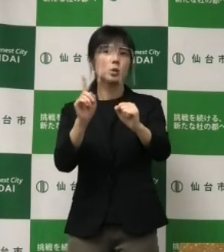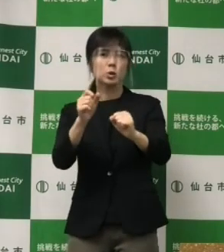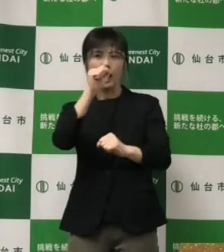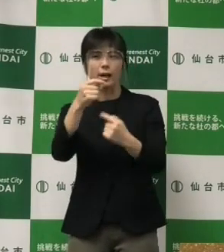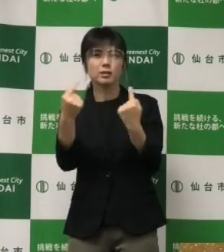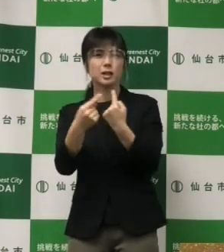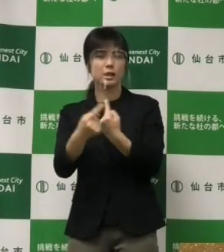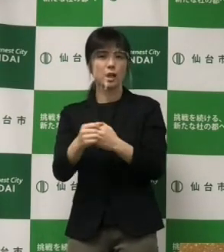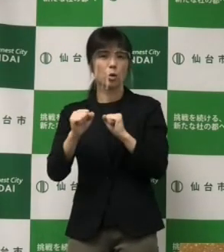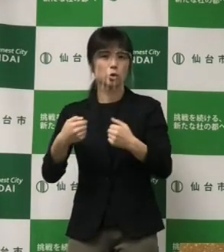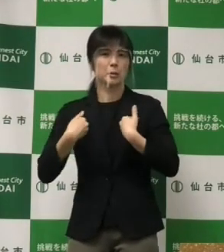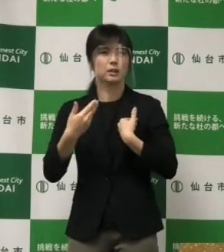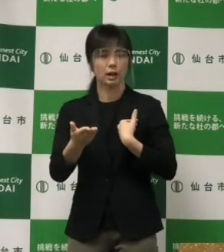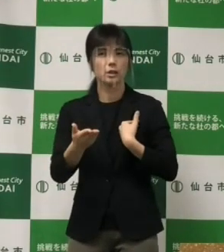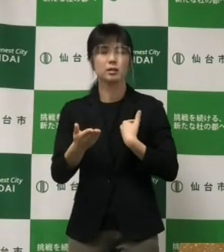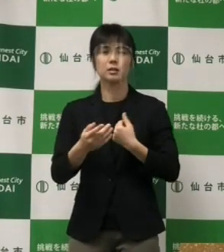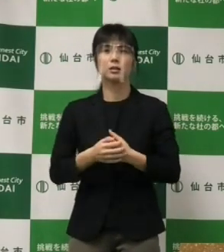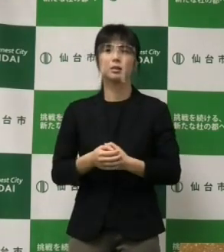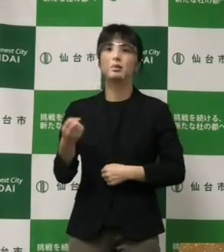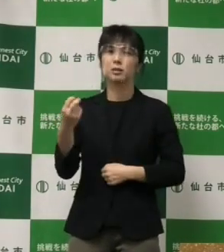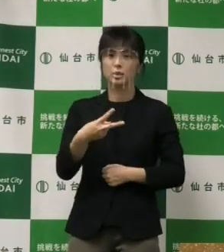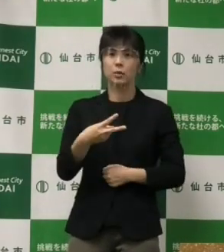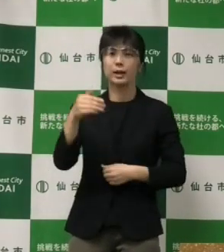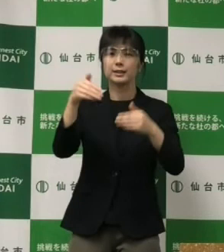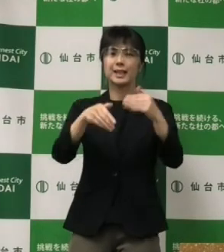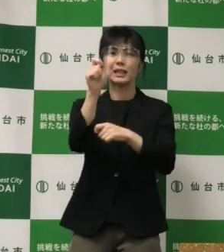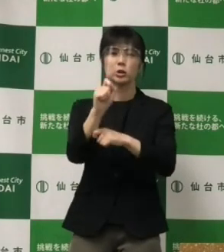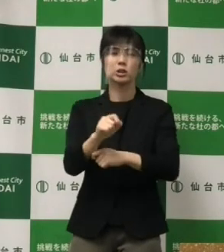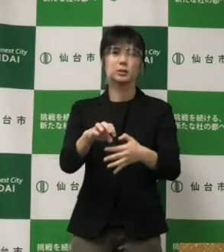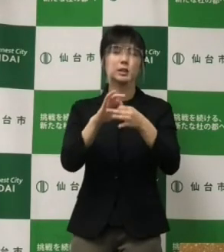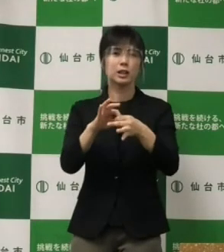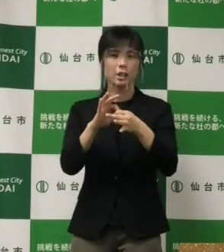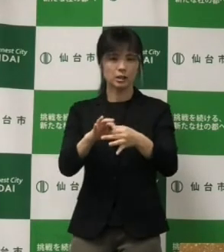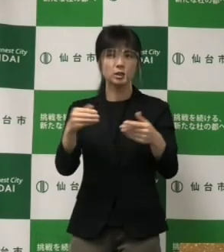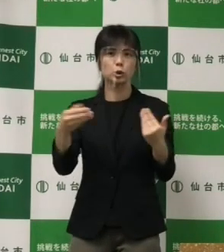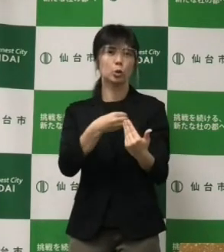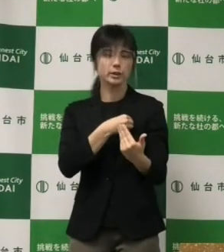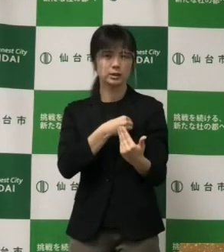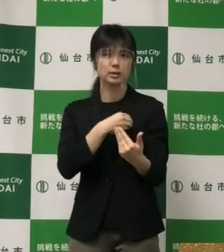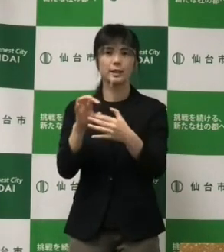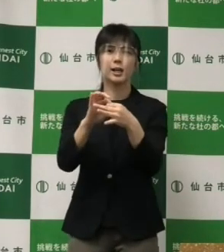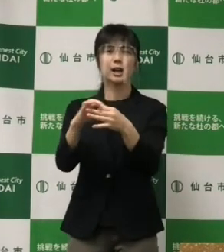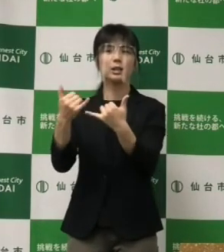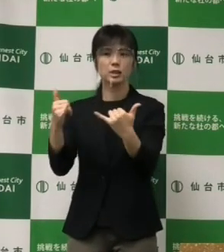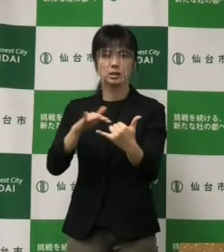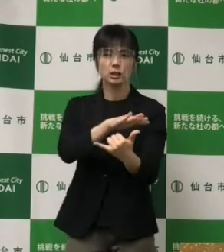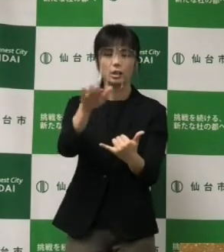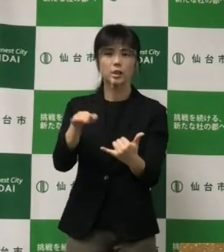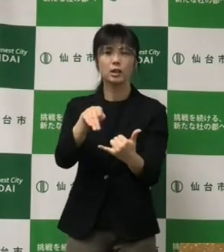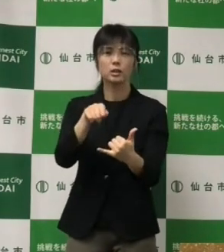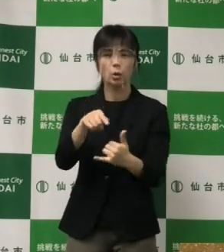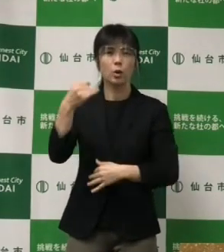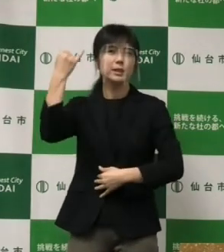いけないか、あとは選挙事務に関わる、職員や、関係者のですね、やっぱ意